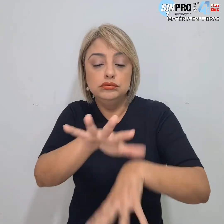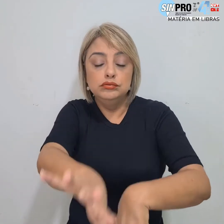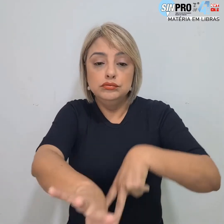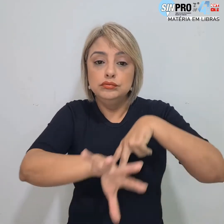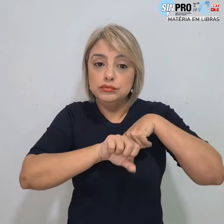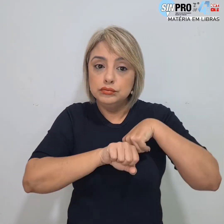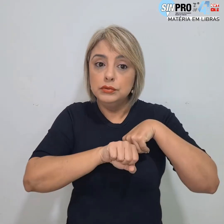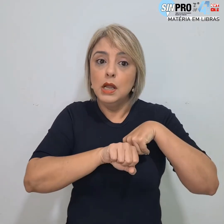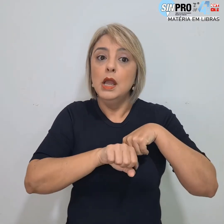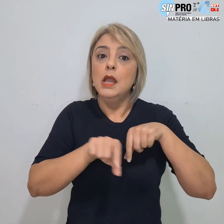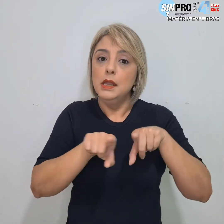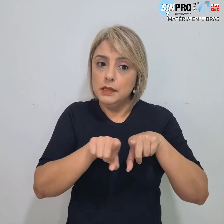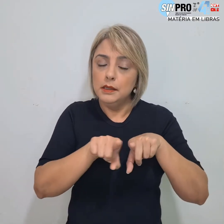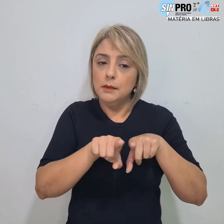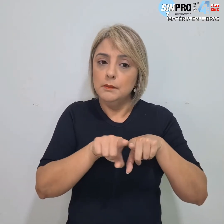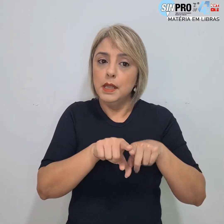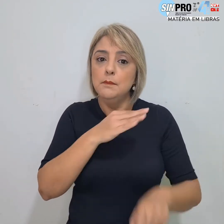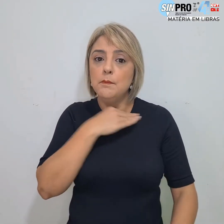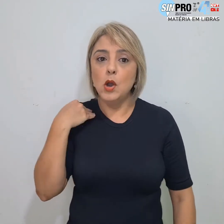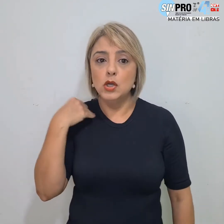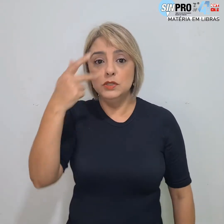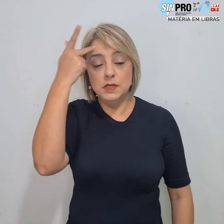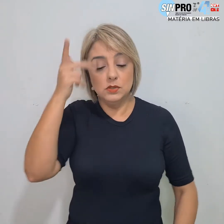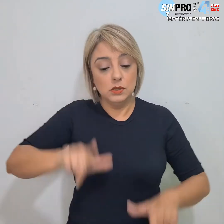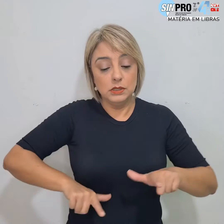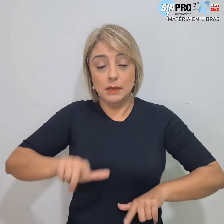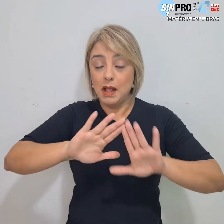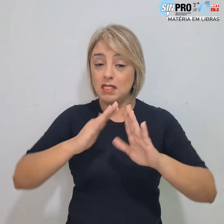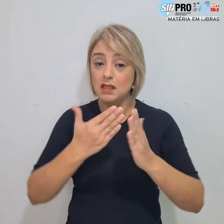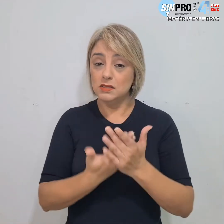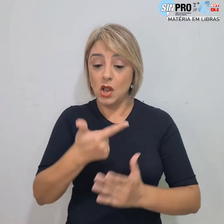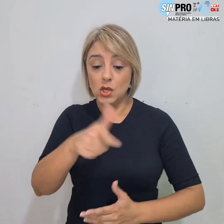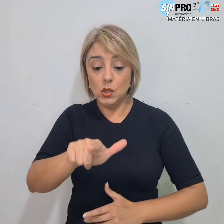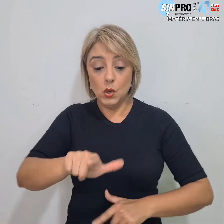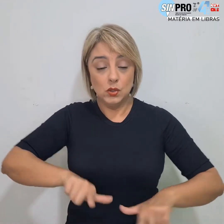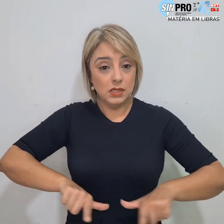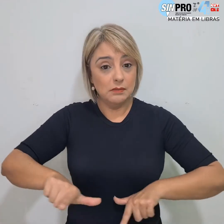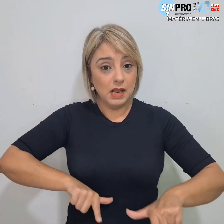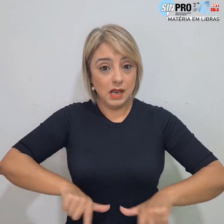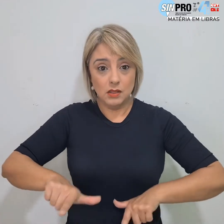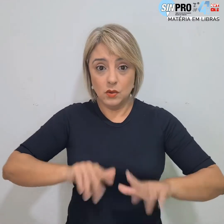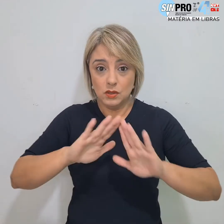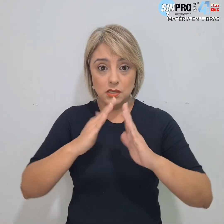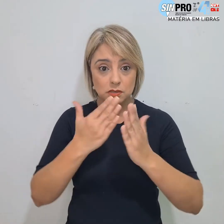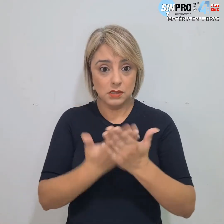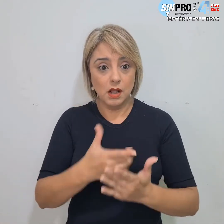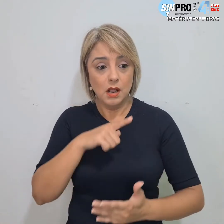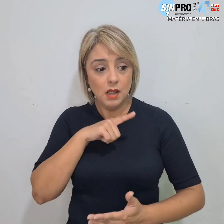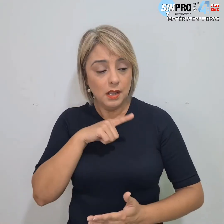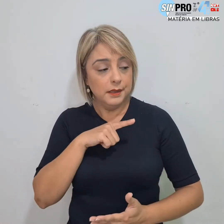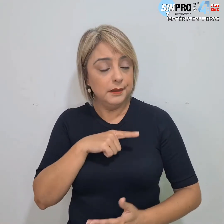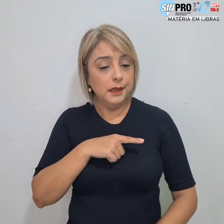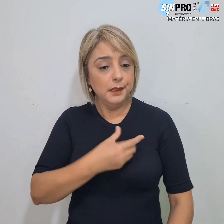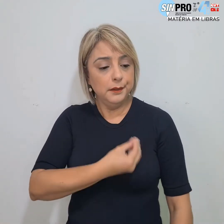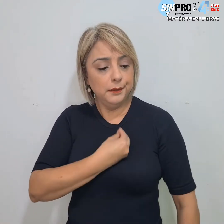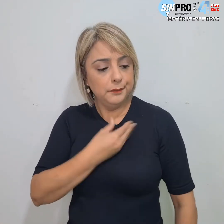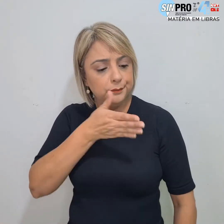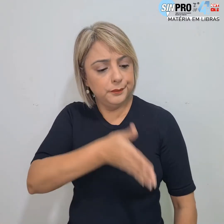e até morte de gestores e outros servidores que têm tido de comparecer presencialmente